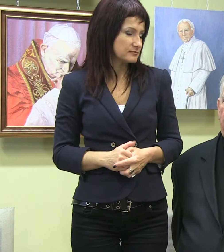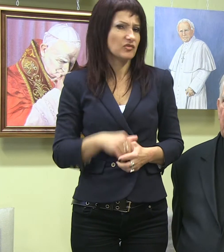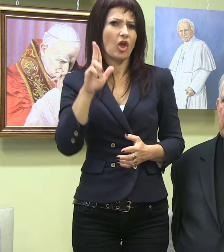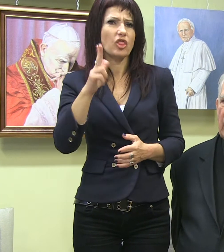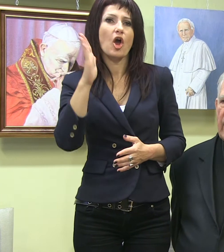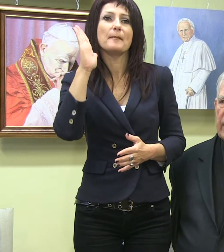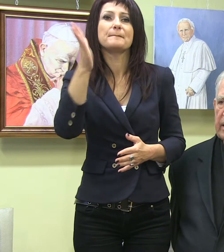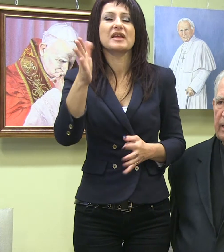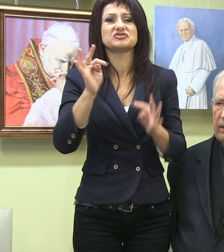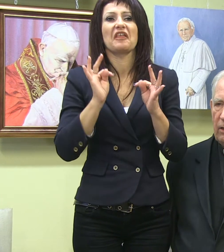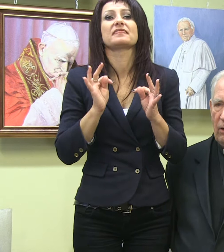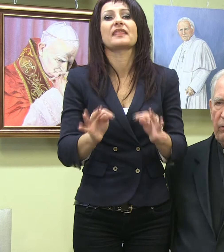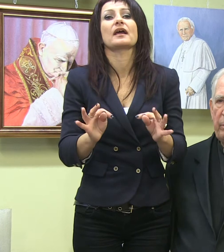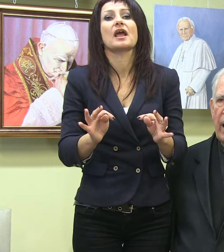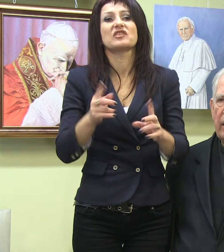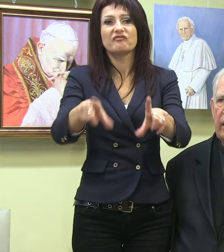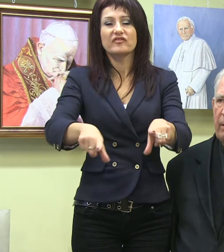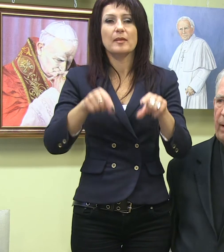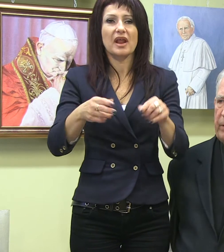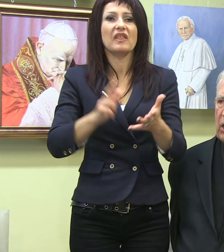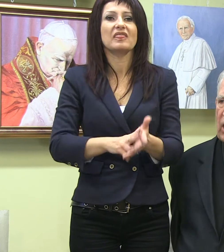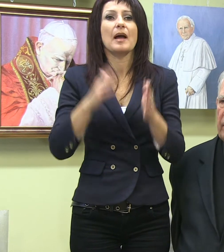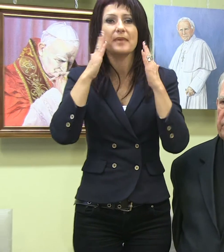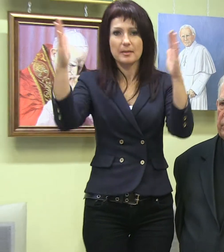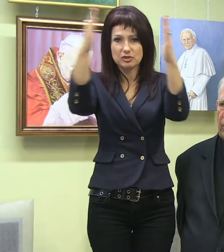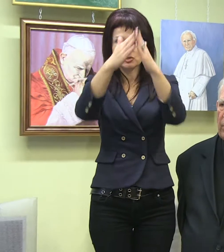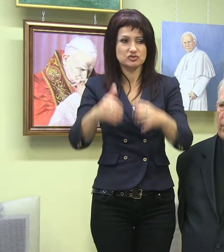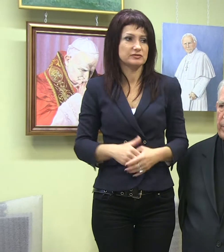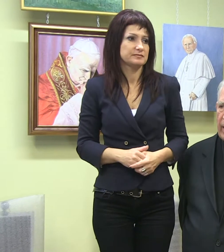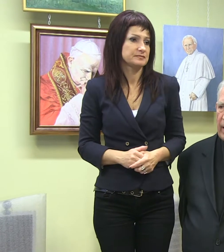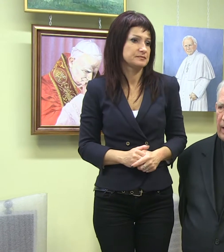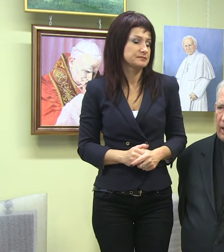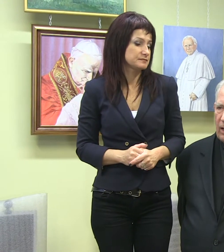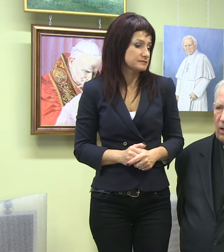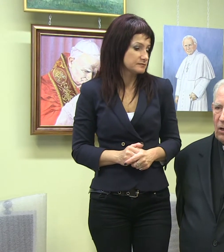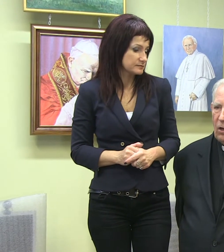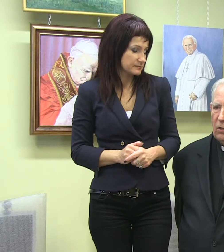kto będzie teraz wybrany na papieża.